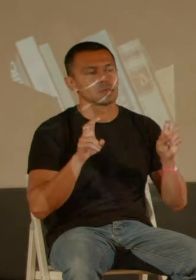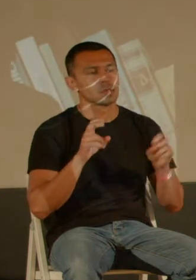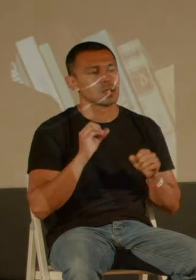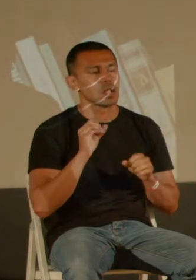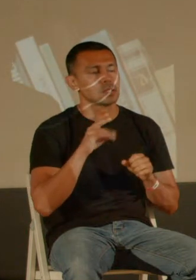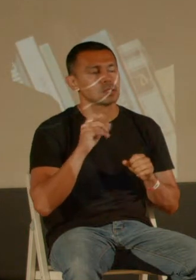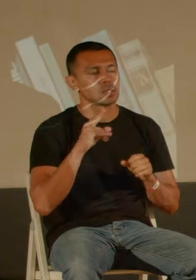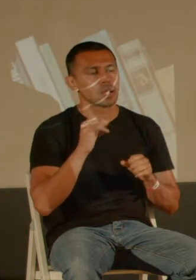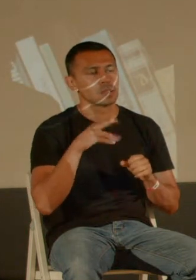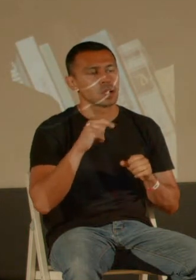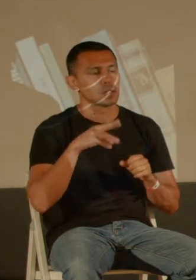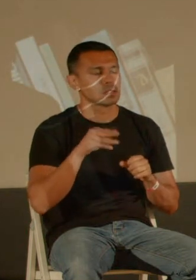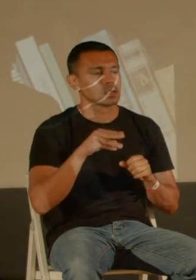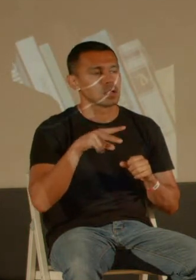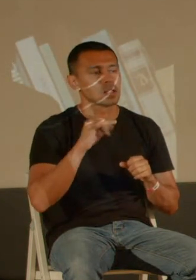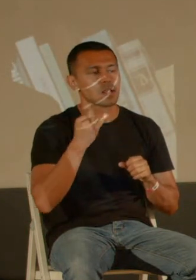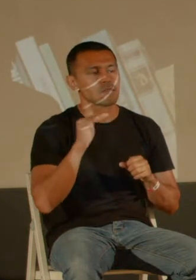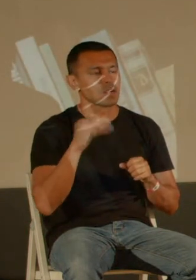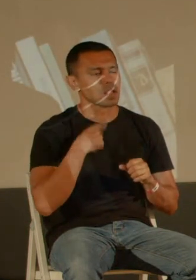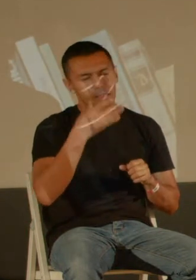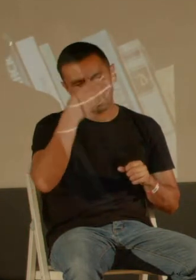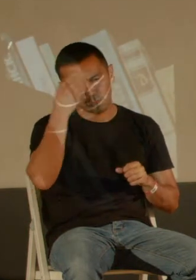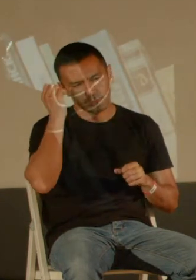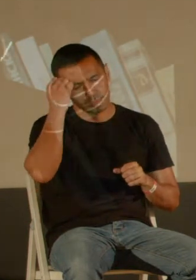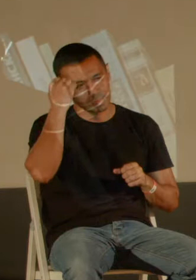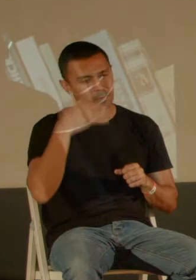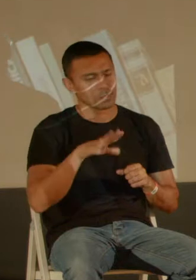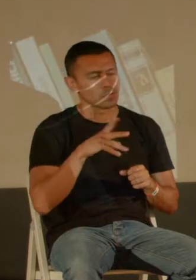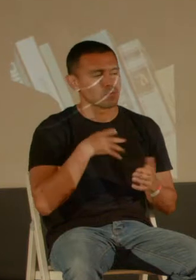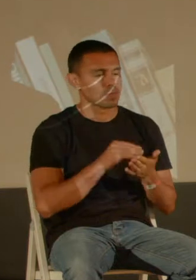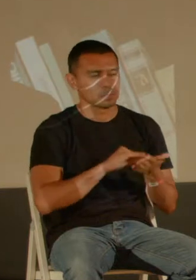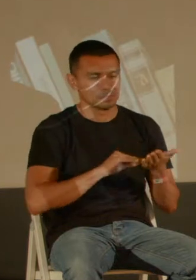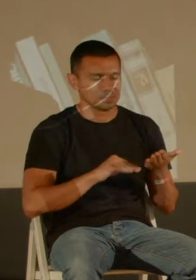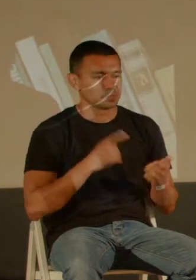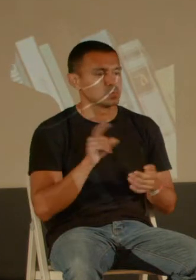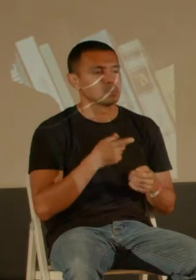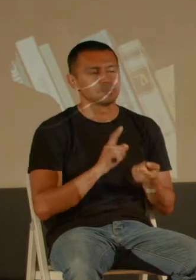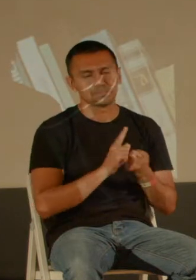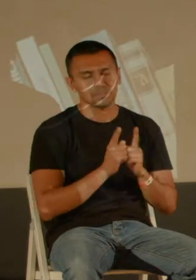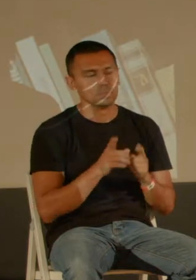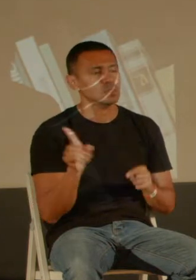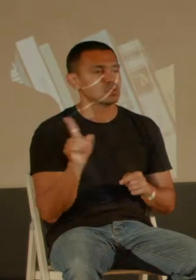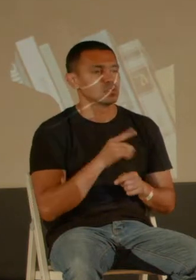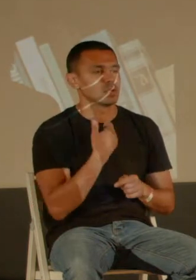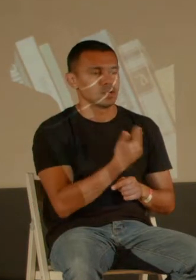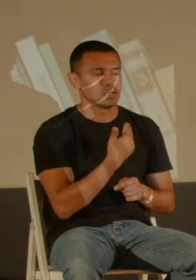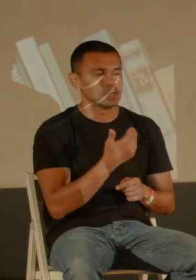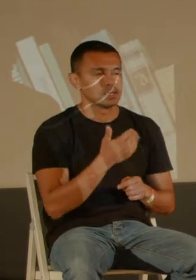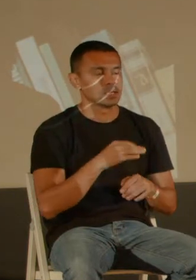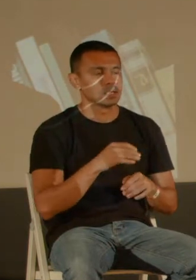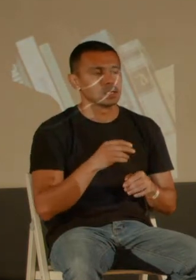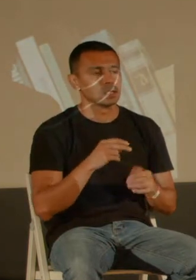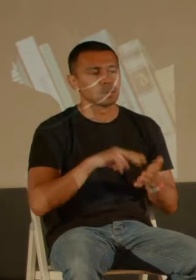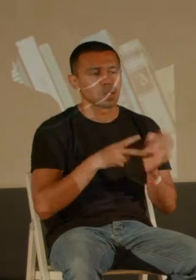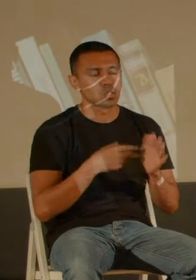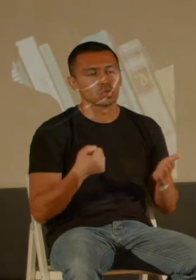LSSK Guide to Life. От я забула свої нотатки. Якщо перекласти, що гід, інструкція до